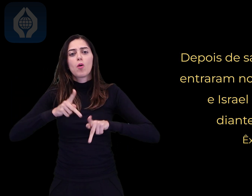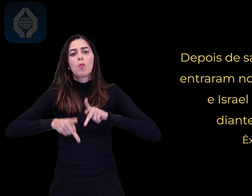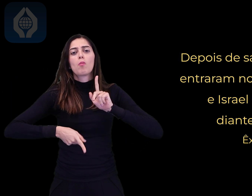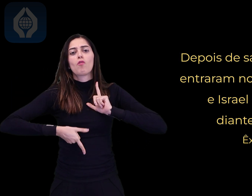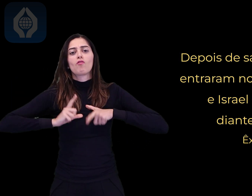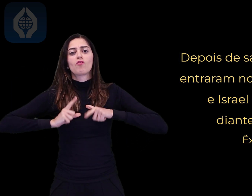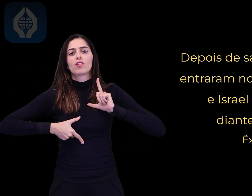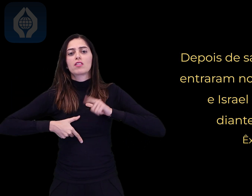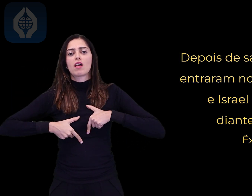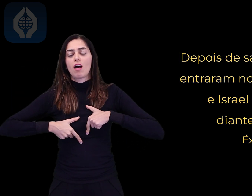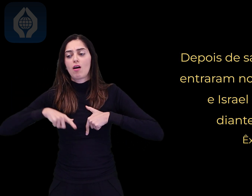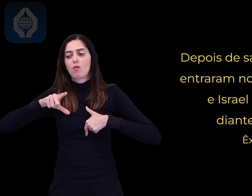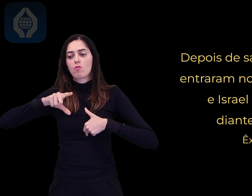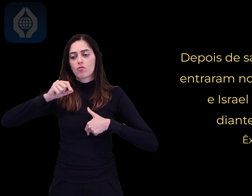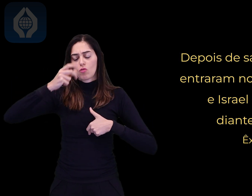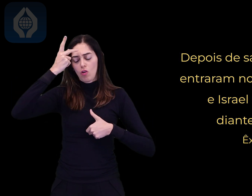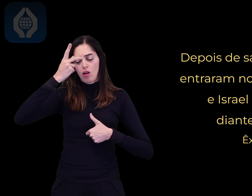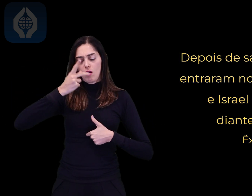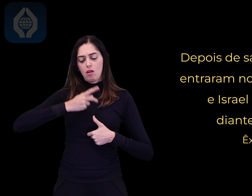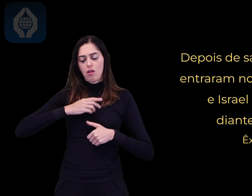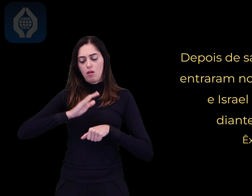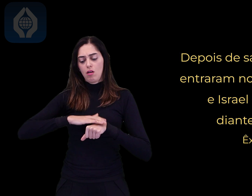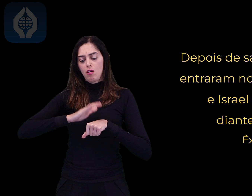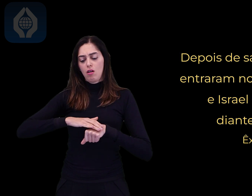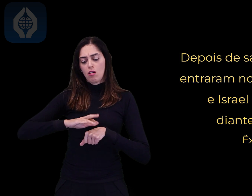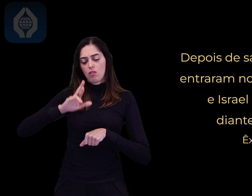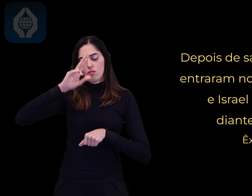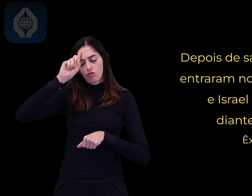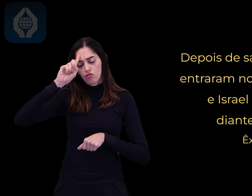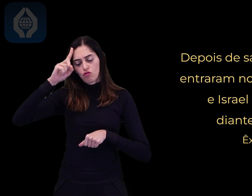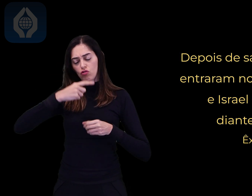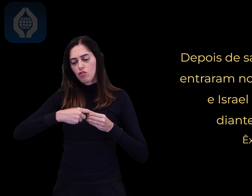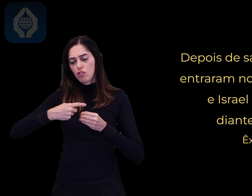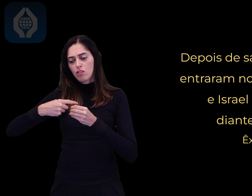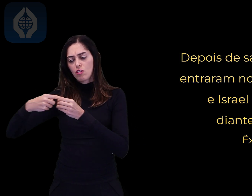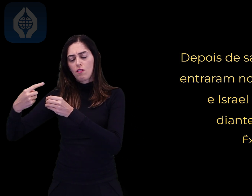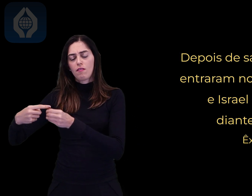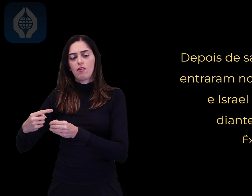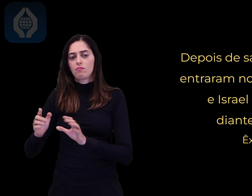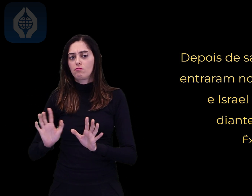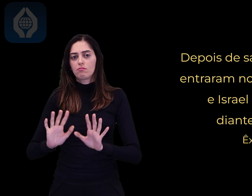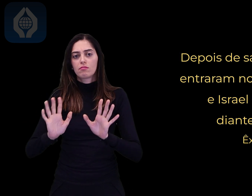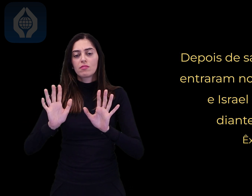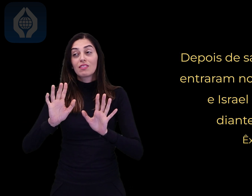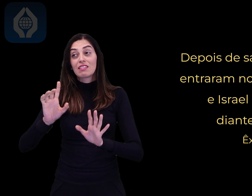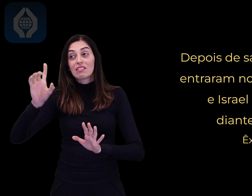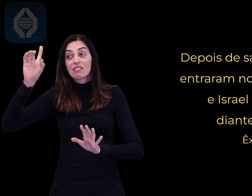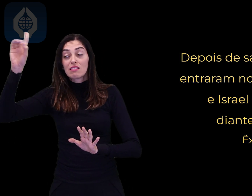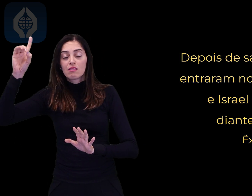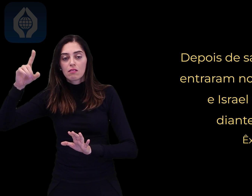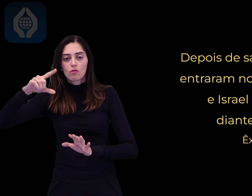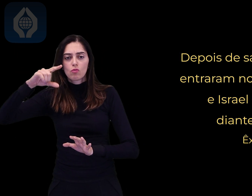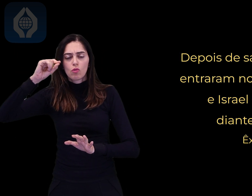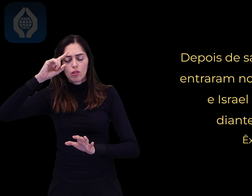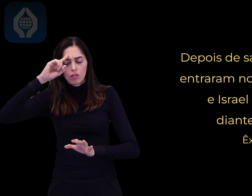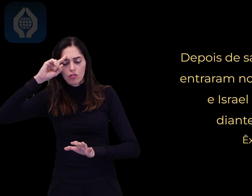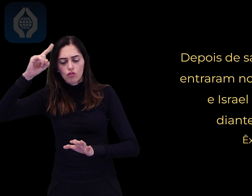que decidiam quando viajariam ou para onde iriam. Deus decidia para onde eles iriam. Ele queria que